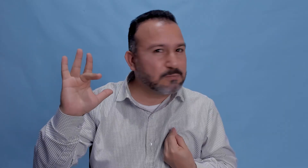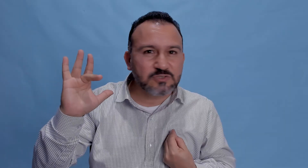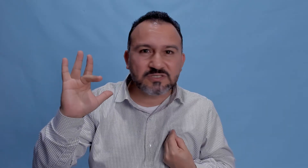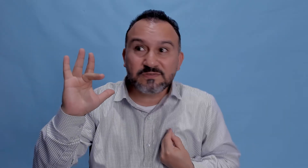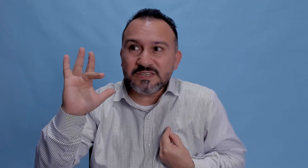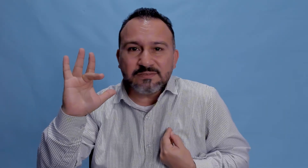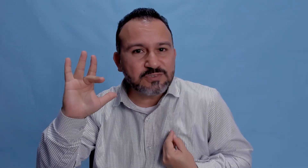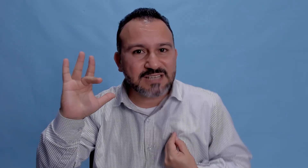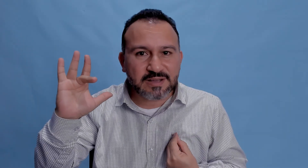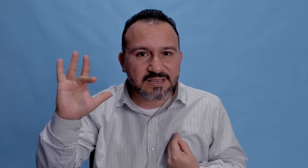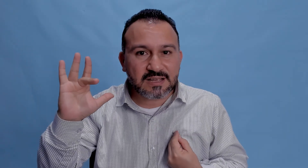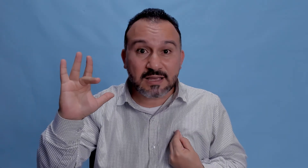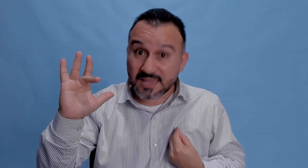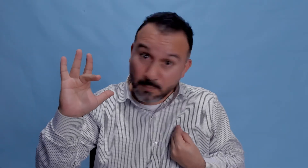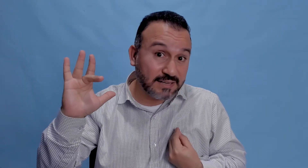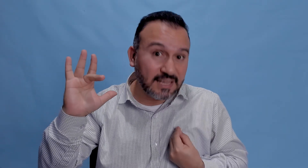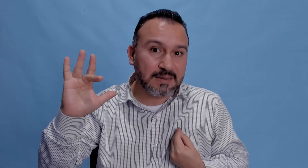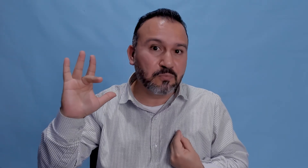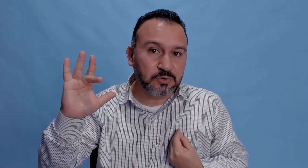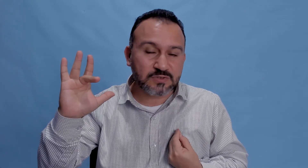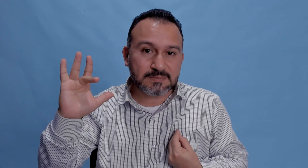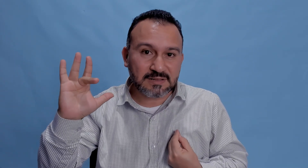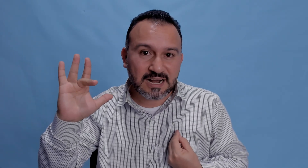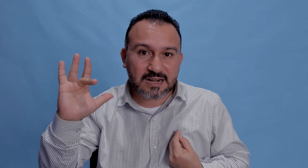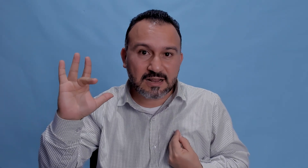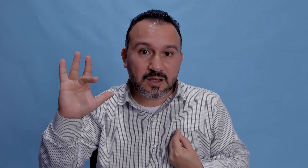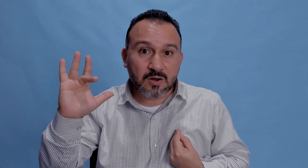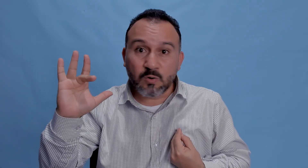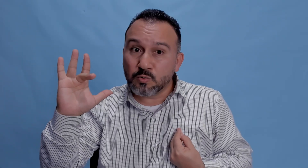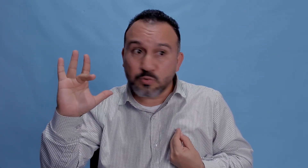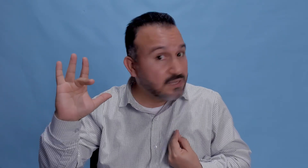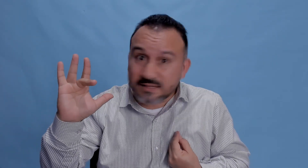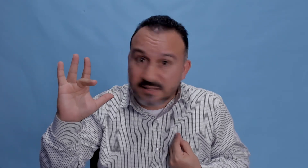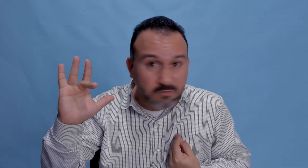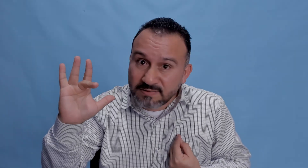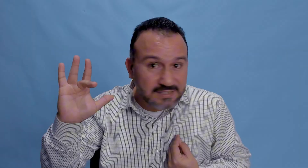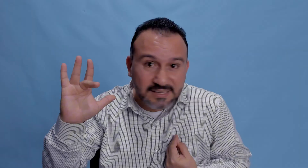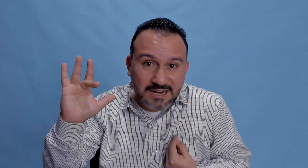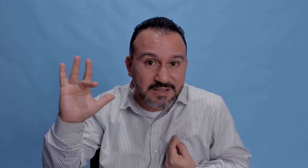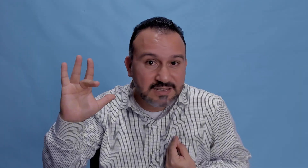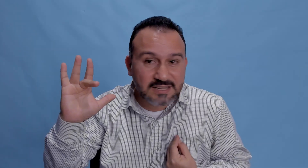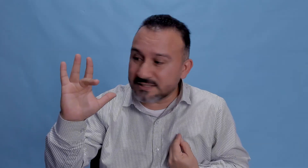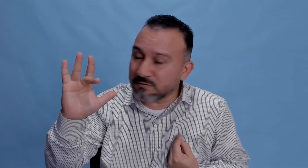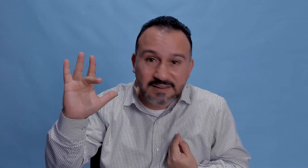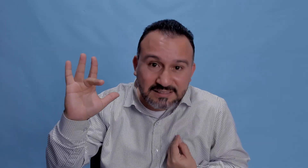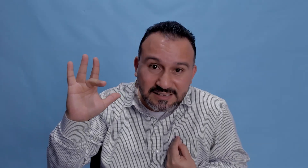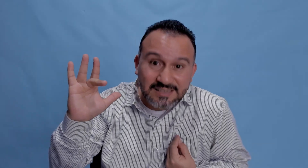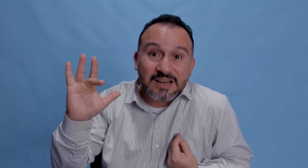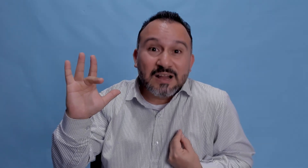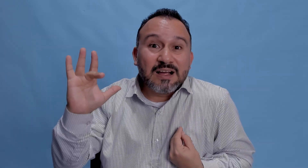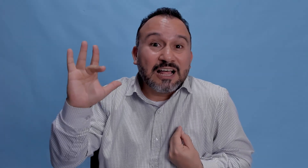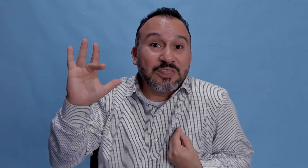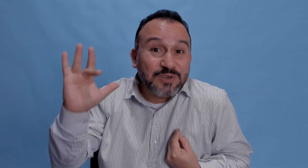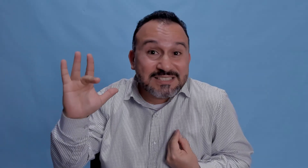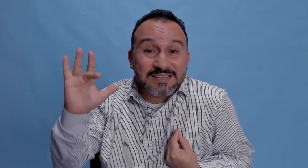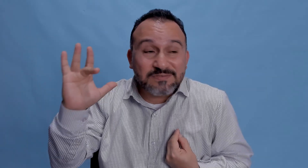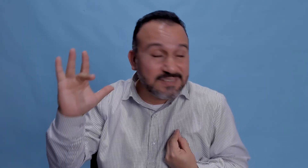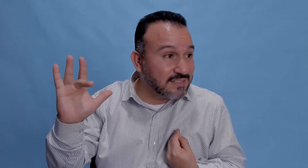estaremos vivos amanhã, que é uma ideia muito similar? Ou não vai ter amanhã, não vai ter a nossa vida,